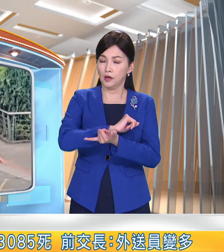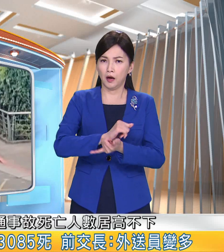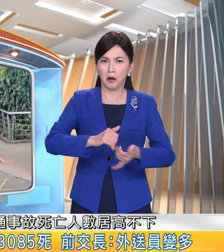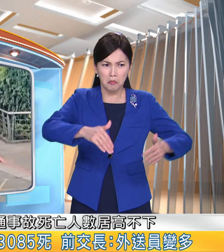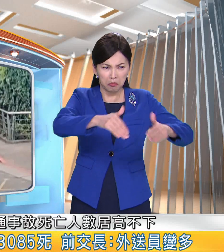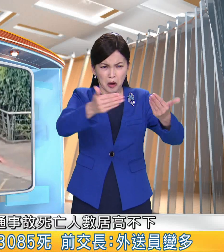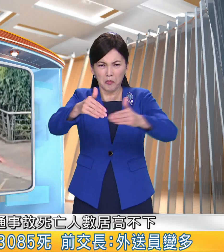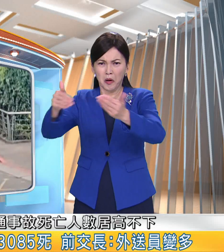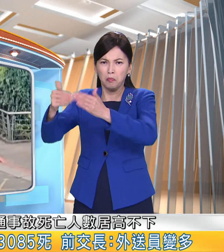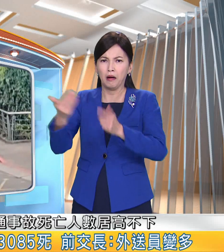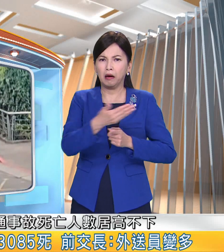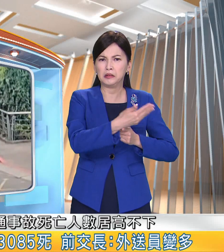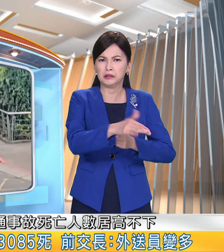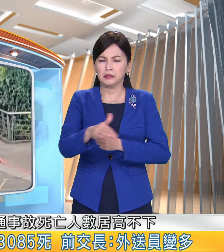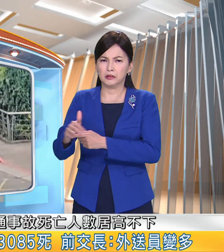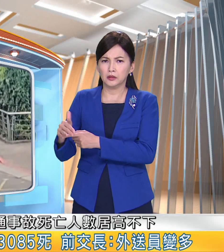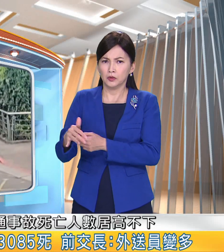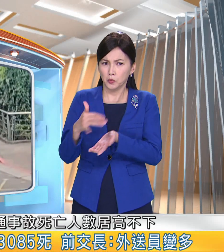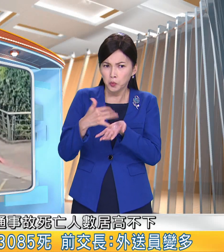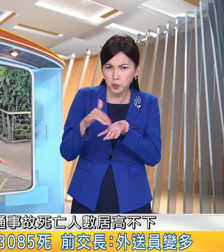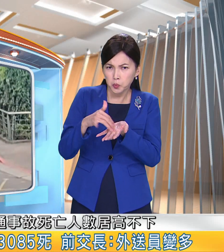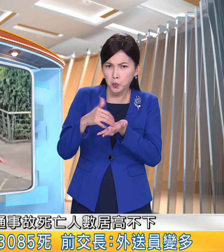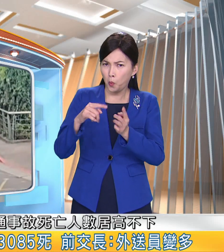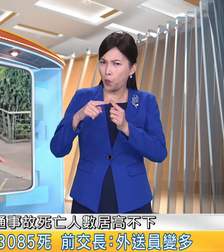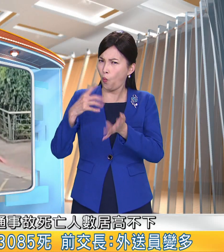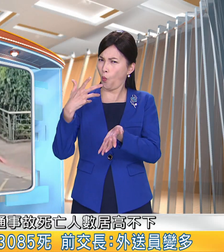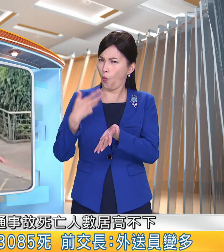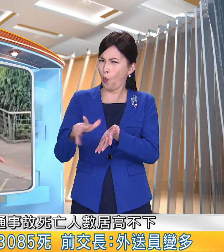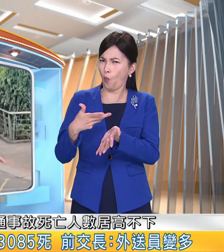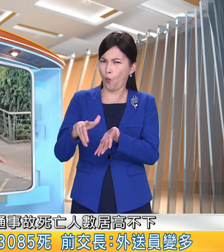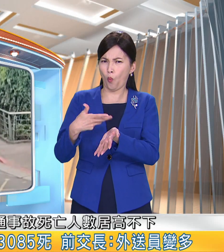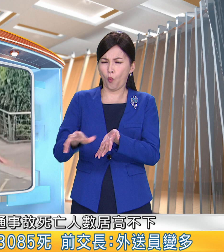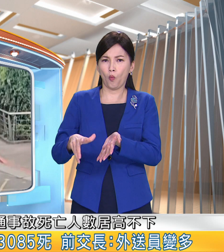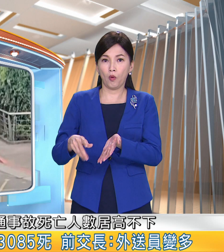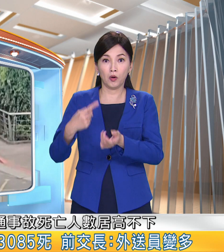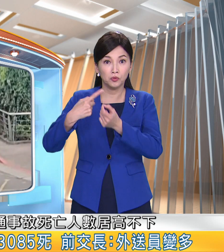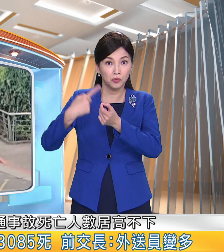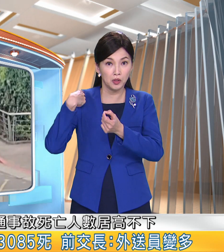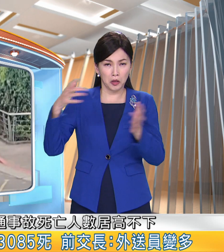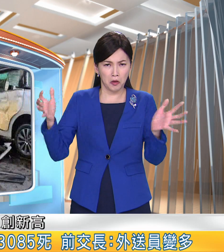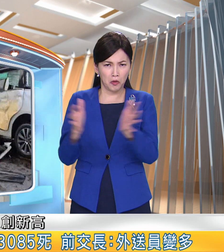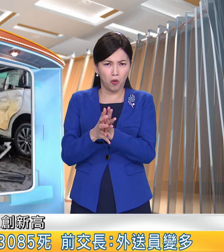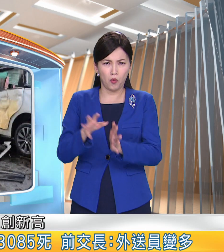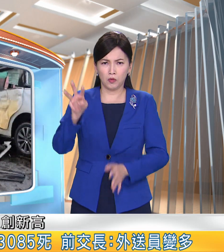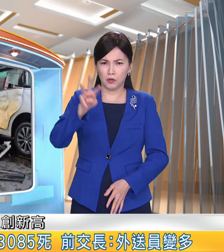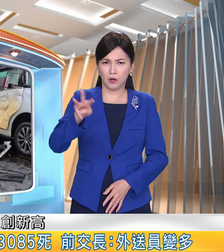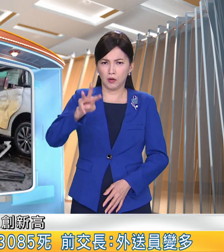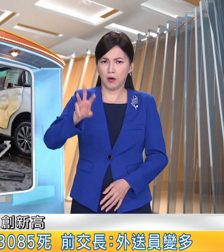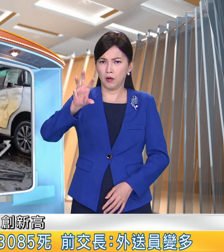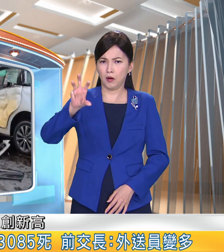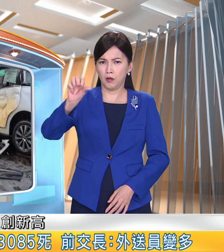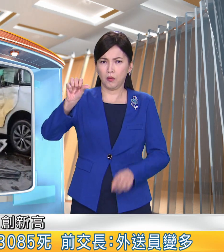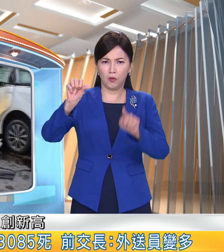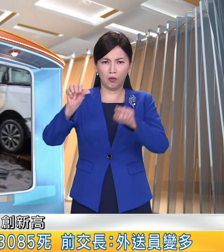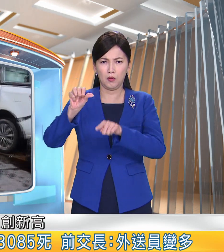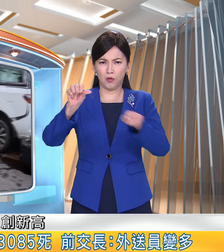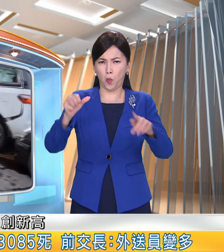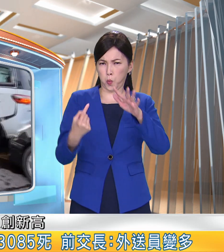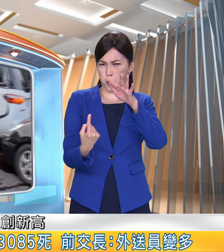国内每年因为交通事故死亡的人数居高不下，去年达到了3085人，创下新